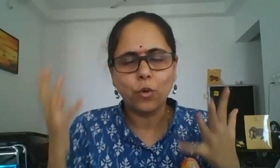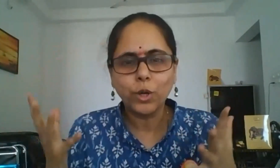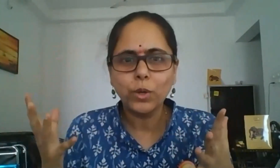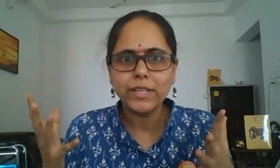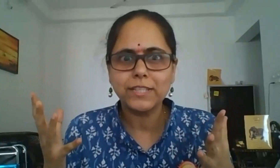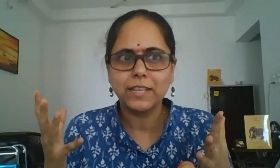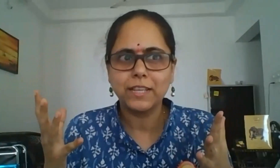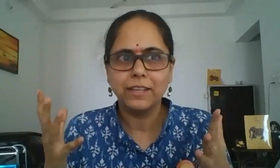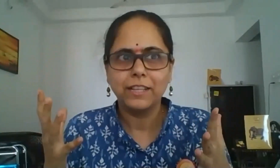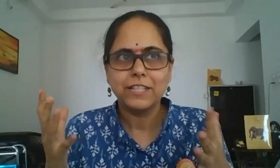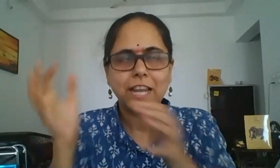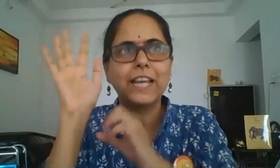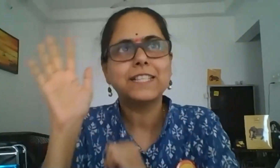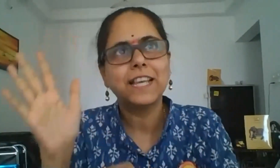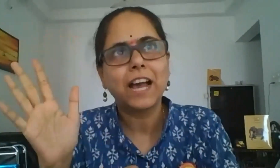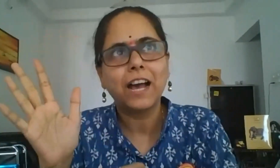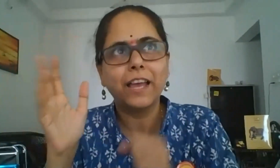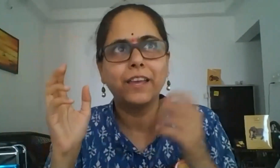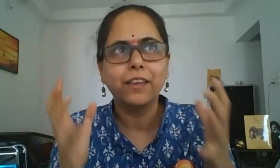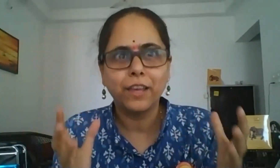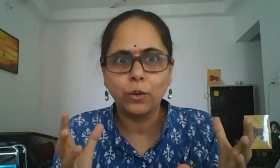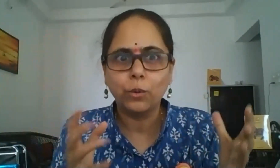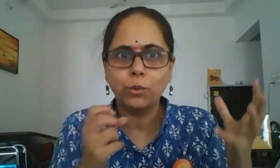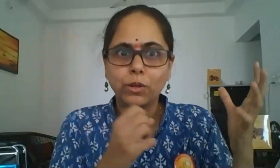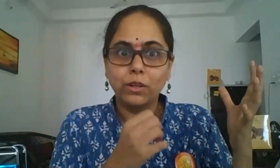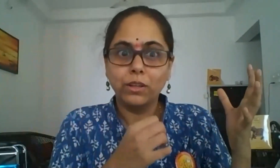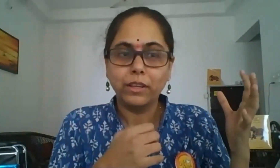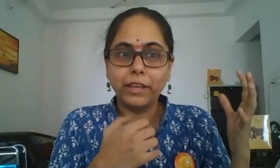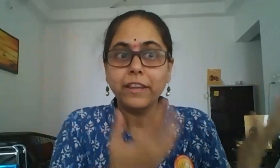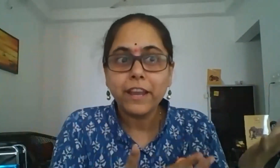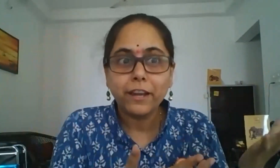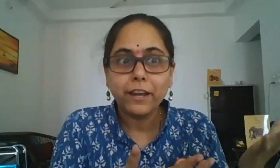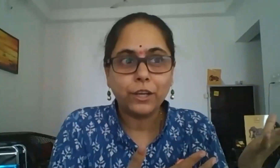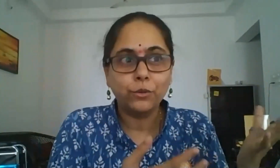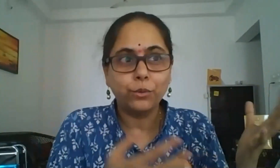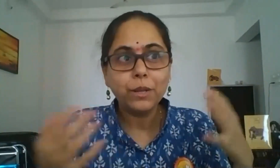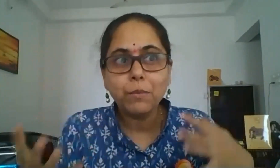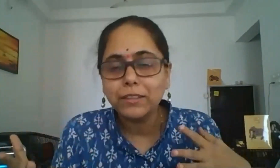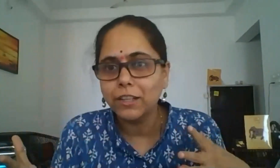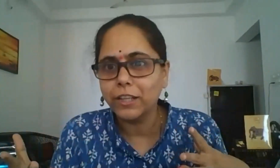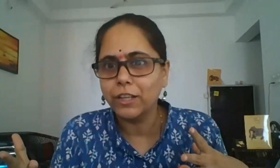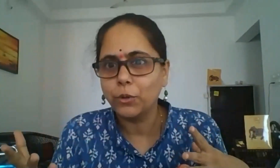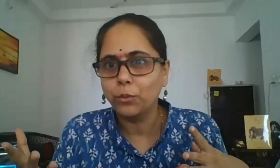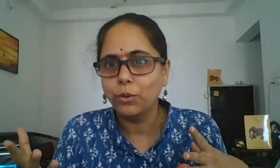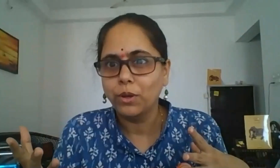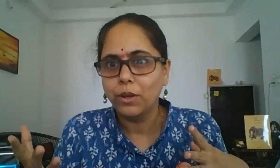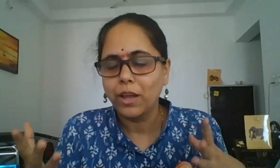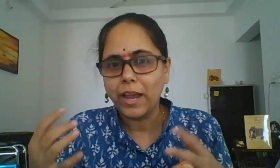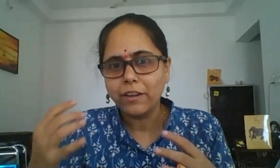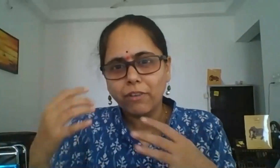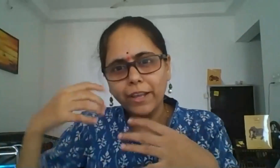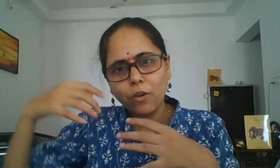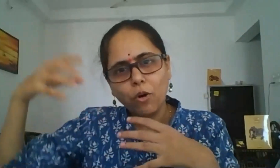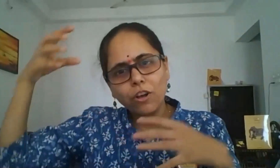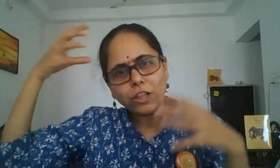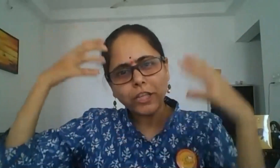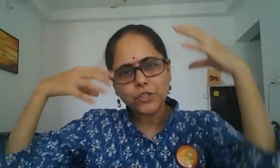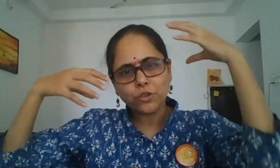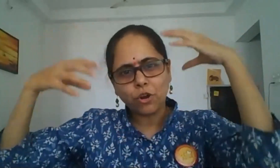do I say? Shall I say hi, hello? ಏನ್ ಹೇಳಲಿ ನಾನು, ಏನ್ ಮಾತಾಡ್ಲಿ ನಾನು? And while all these thoughts